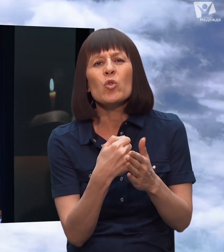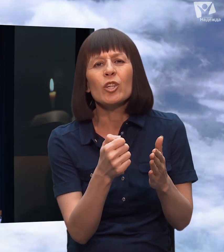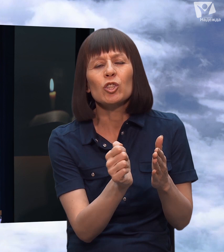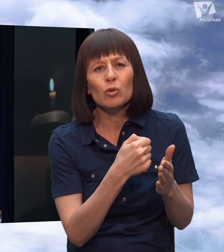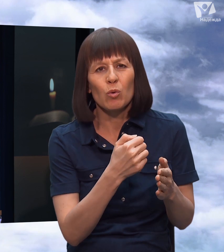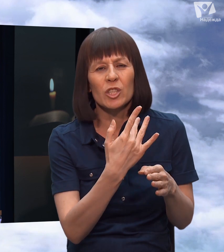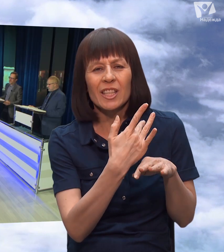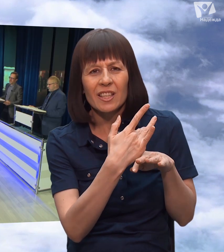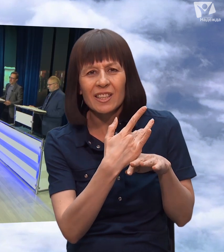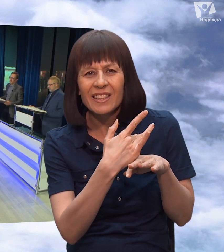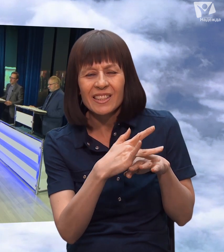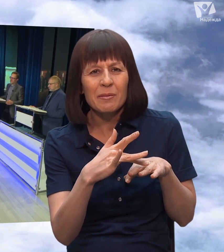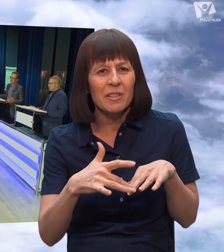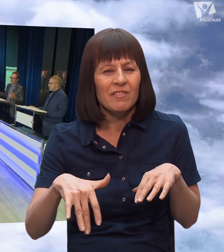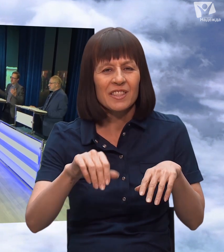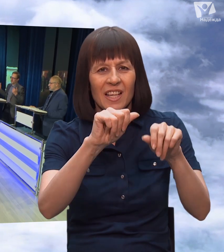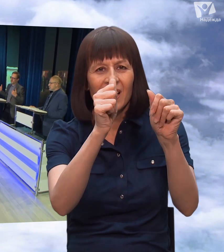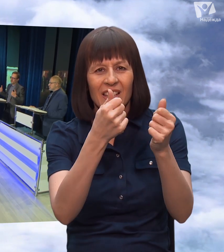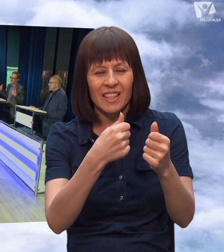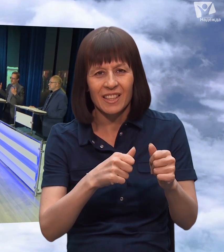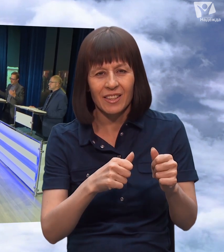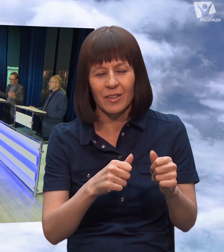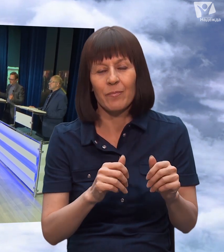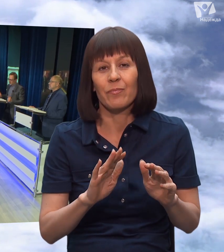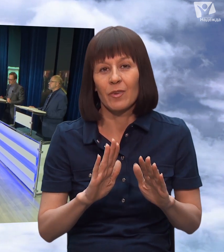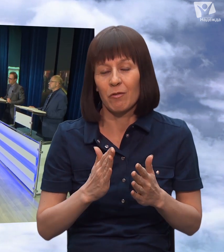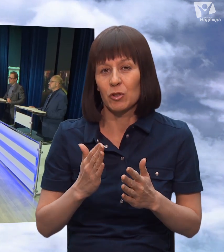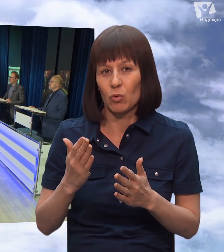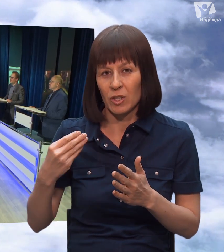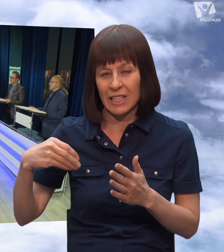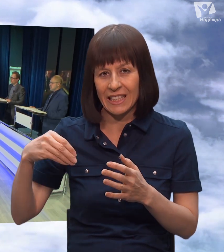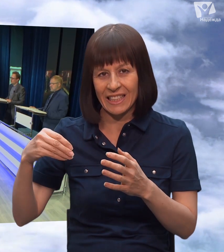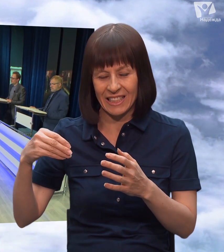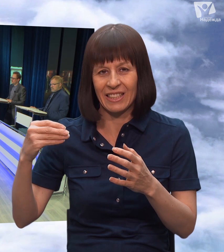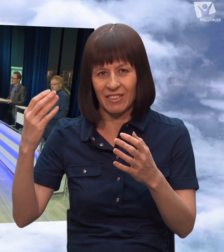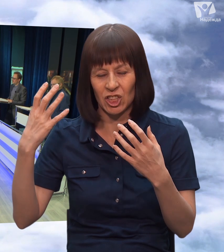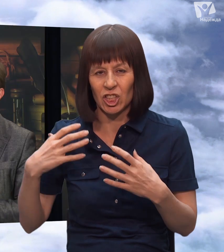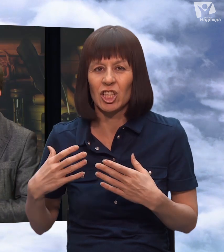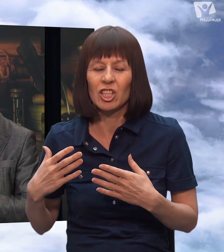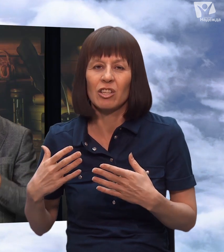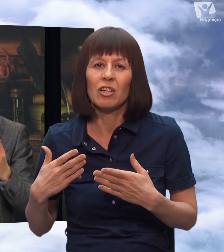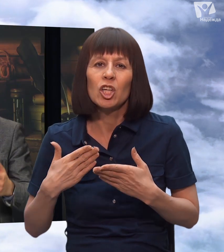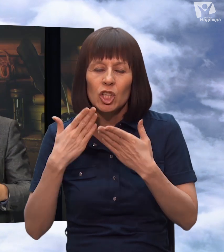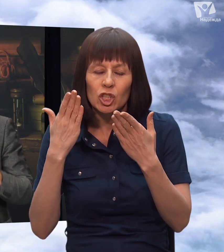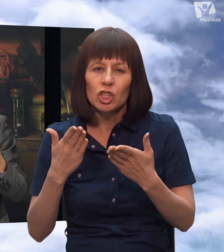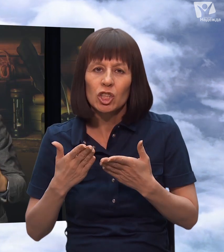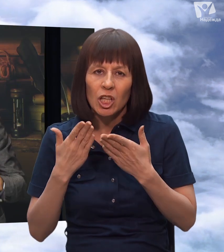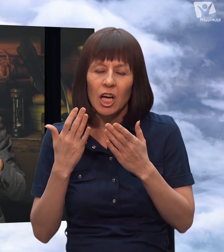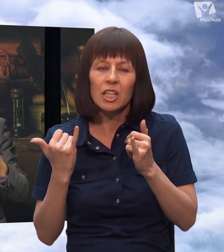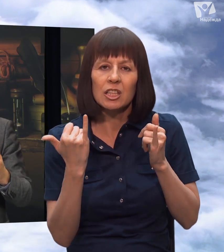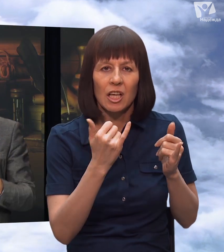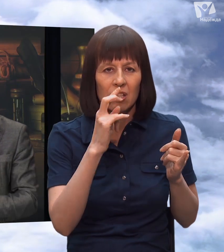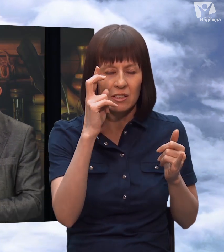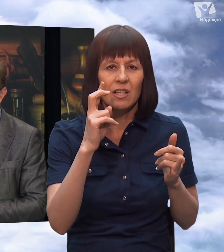и вот он ему прочитывают книгу закон в книге закона там среди